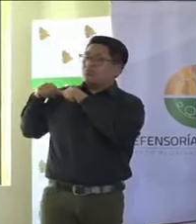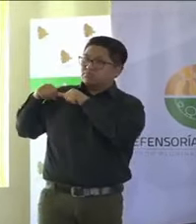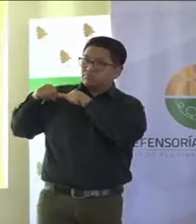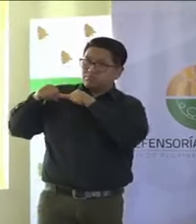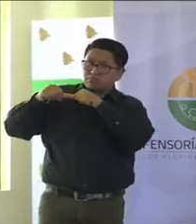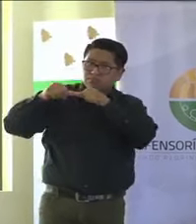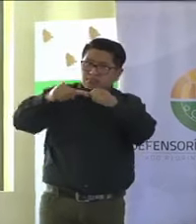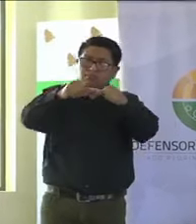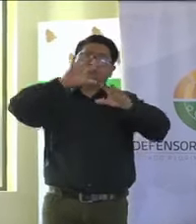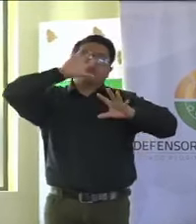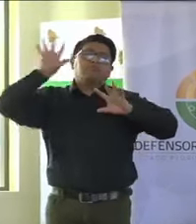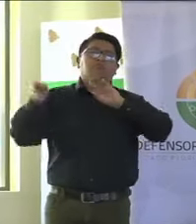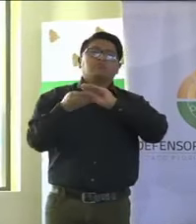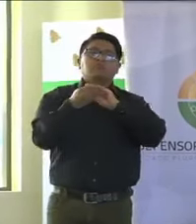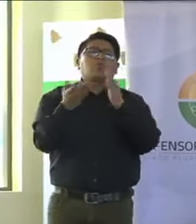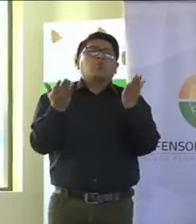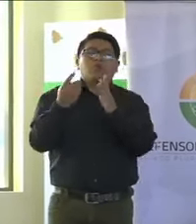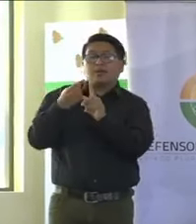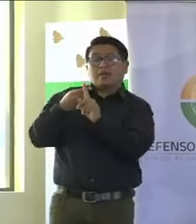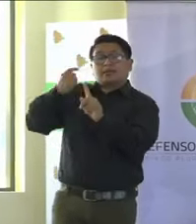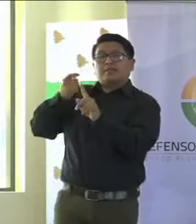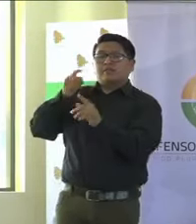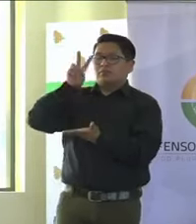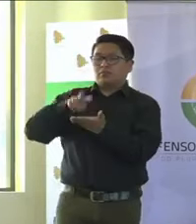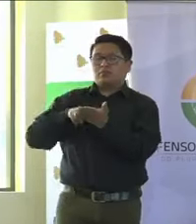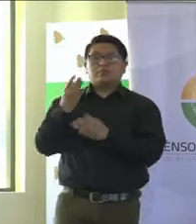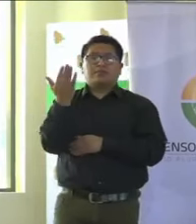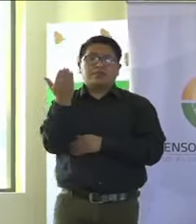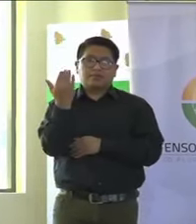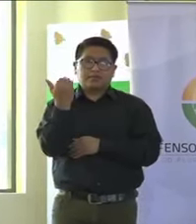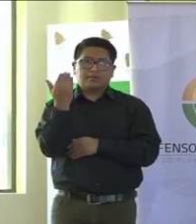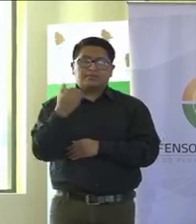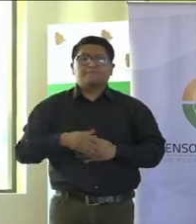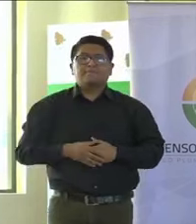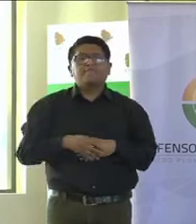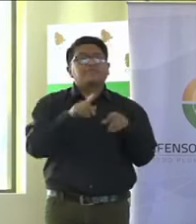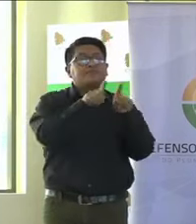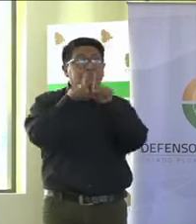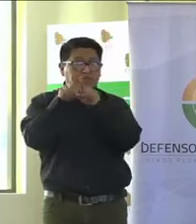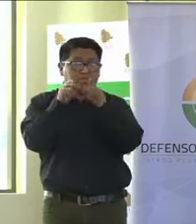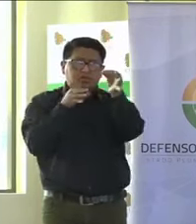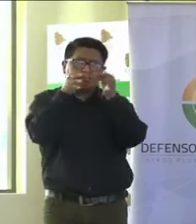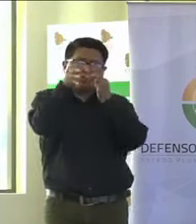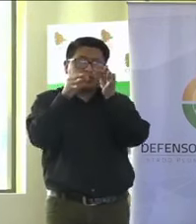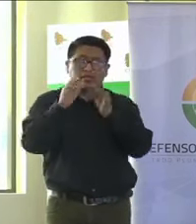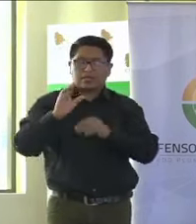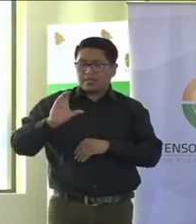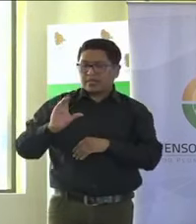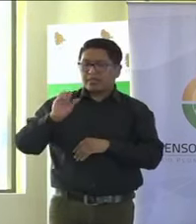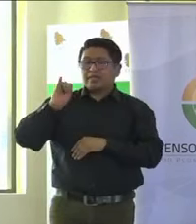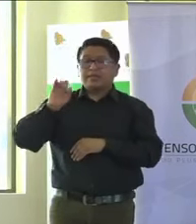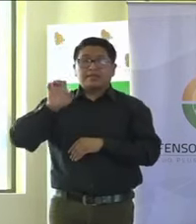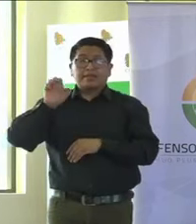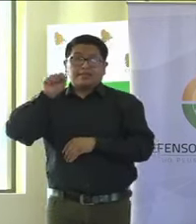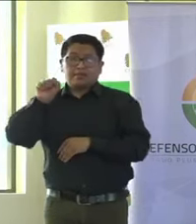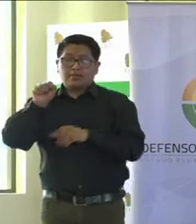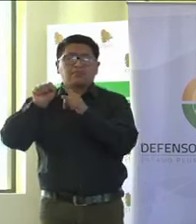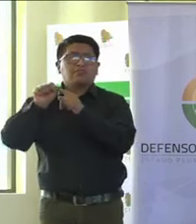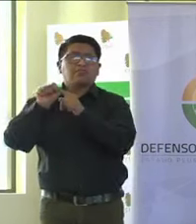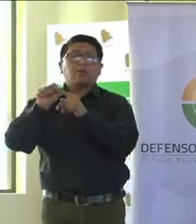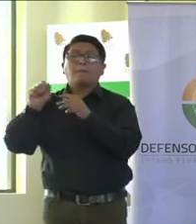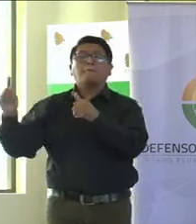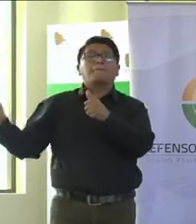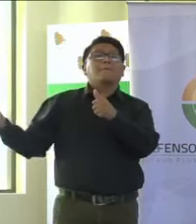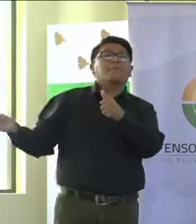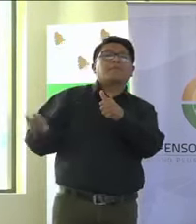ya desde el año 2015. Además, resaltar que CIES es la primera clínica